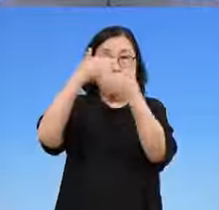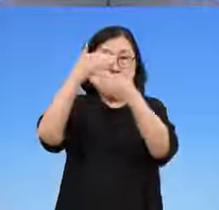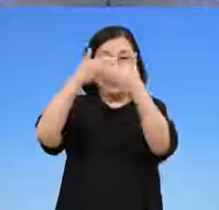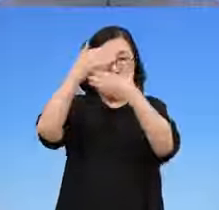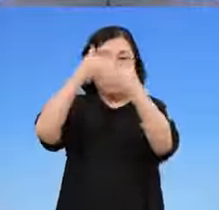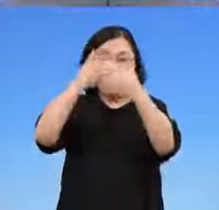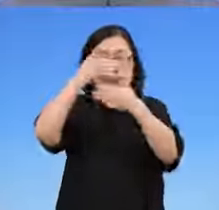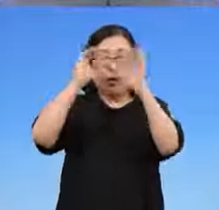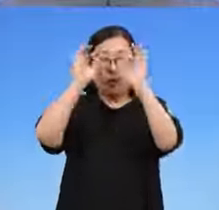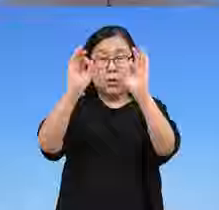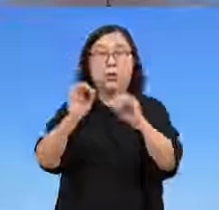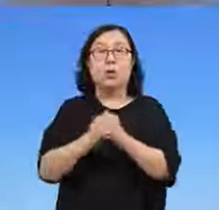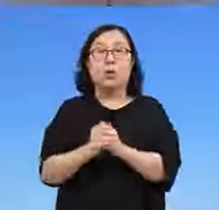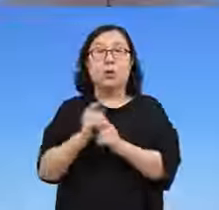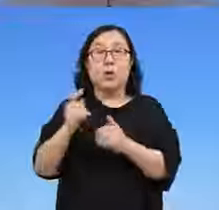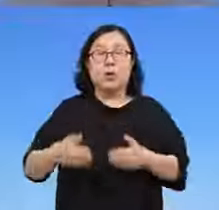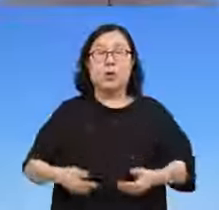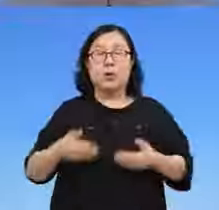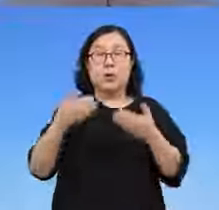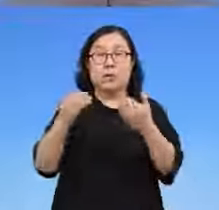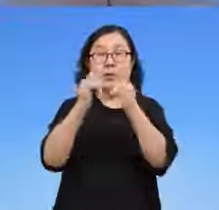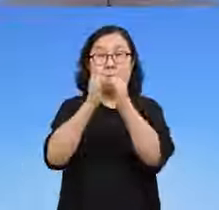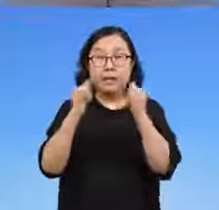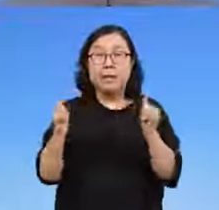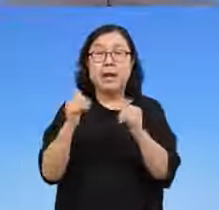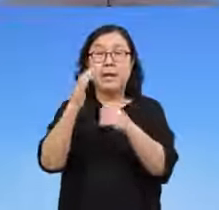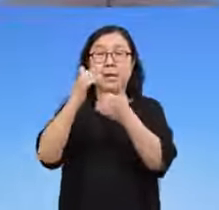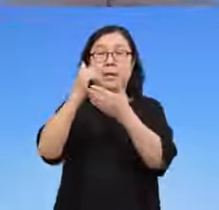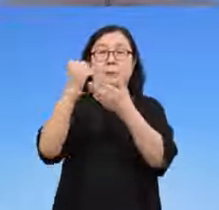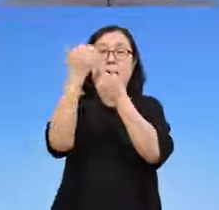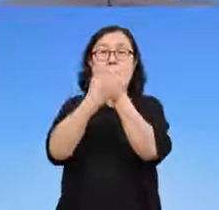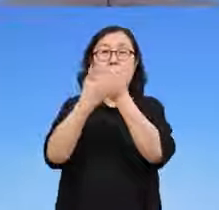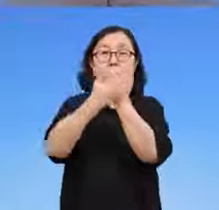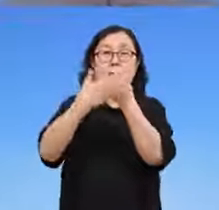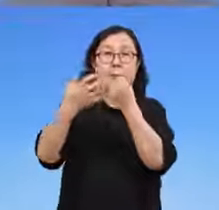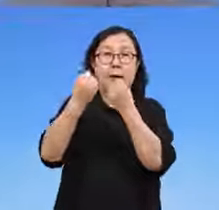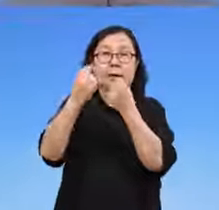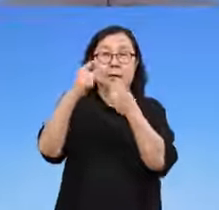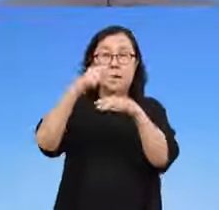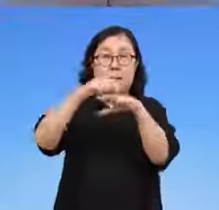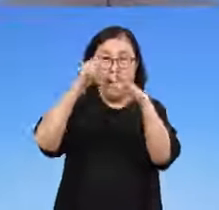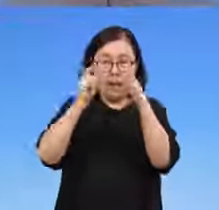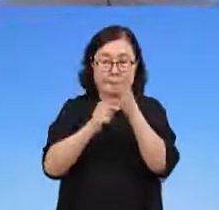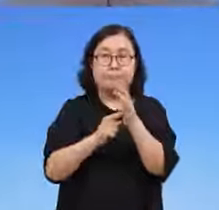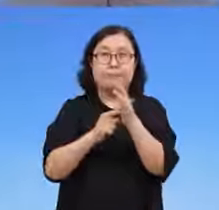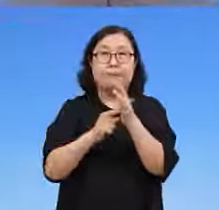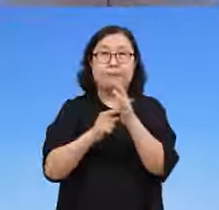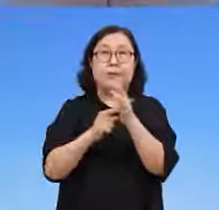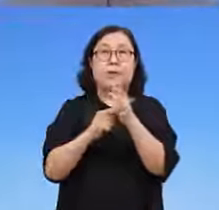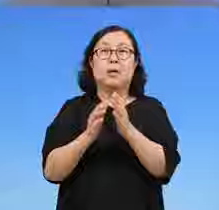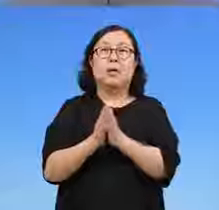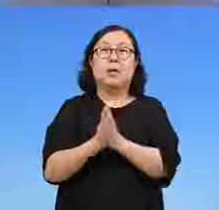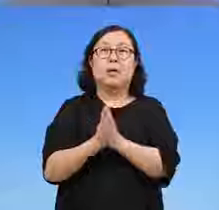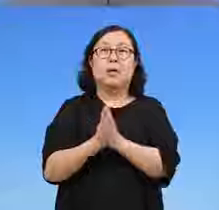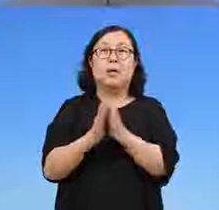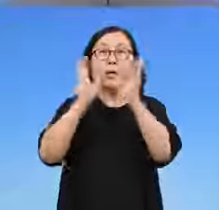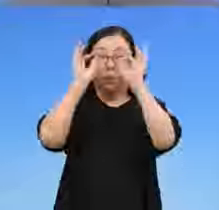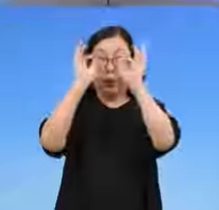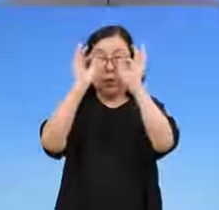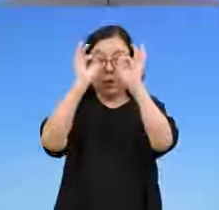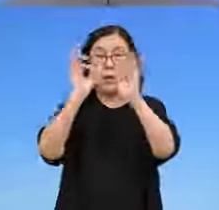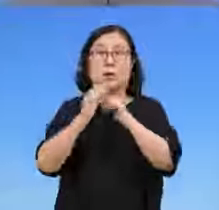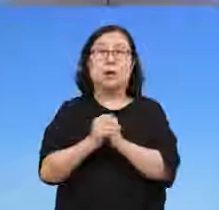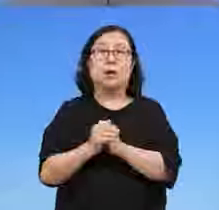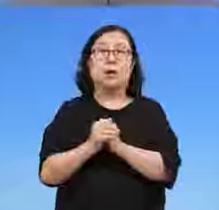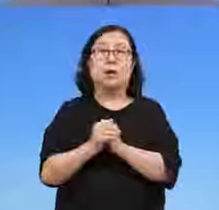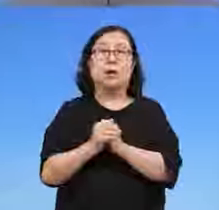영상을 한번 보시면서 저 영상에서 봉사하는 분들의 그 하나님의 은혜를 받은 그 마음, 그것을 해서 섬기는 그 마음을